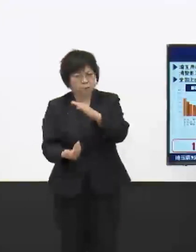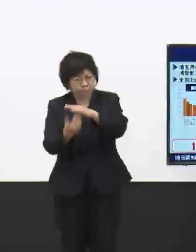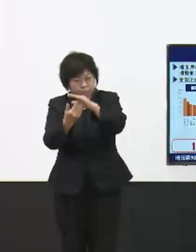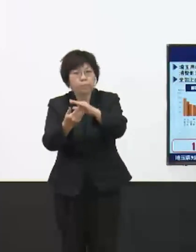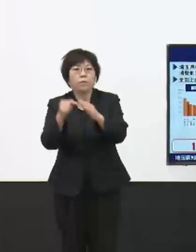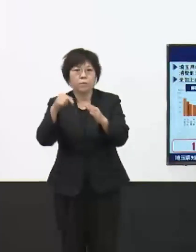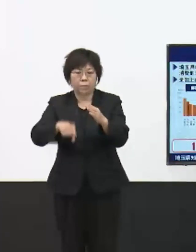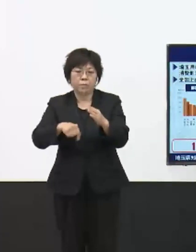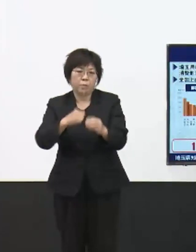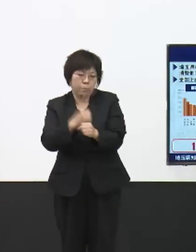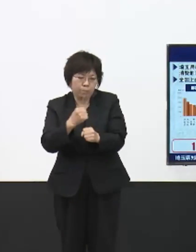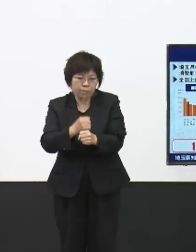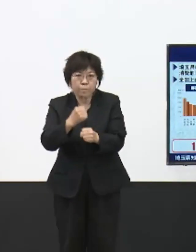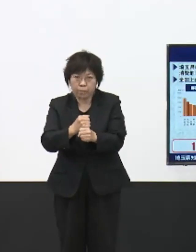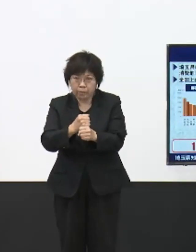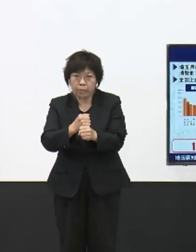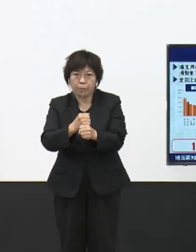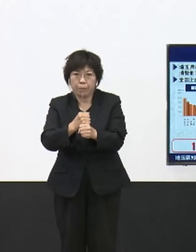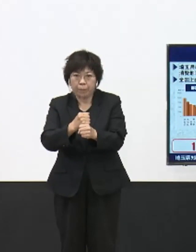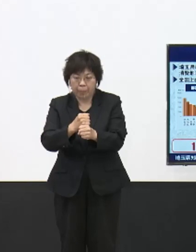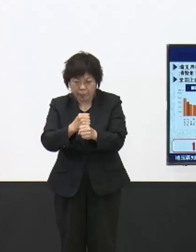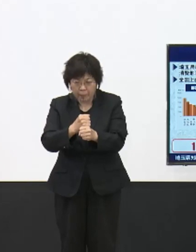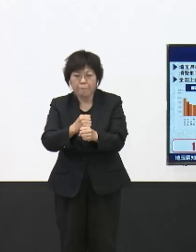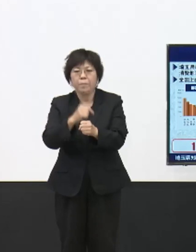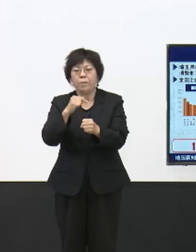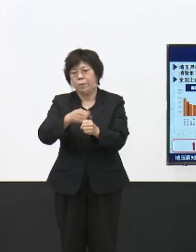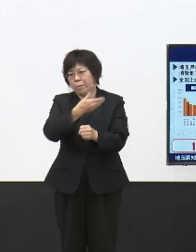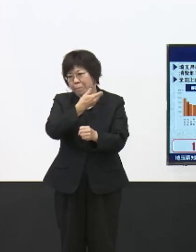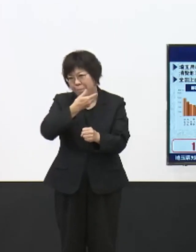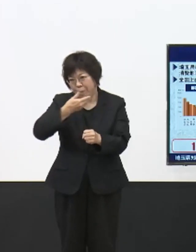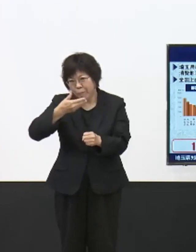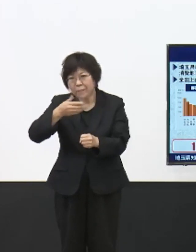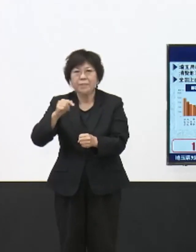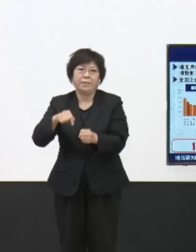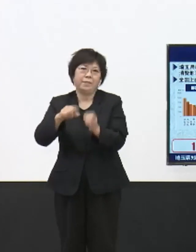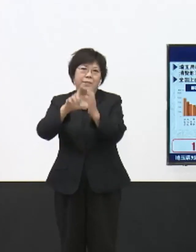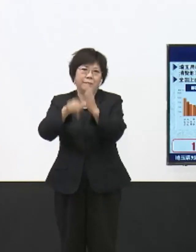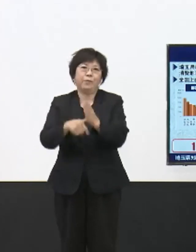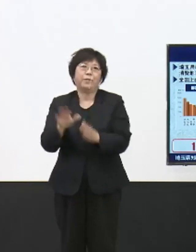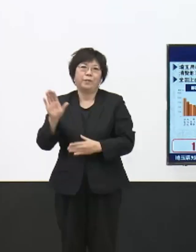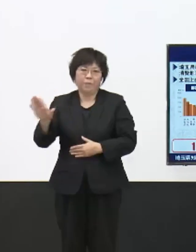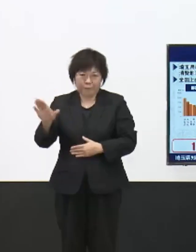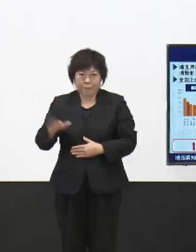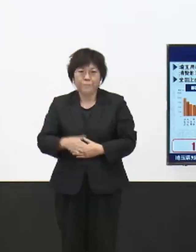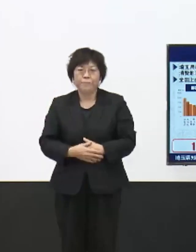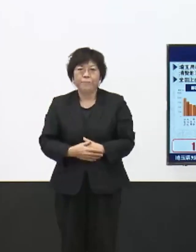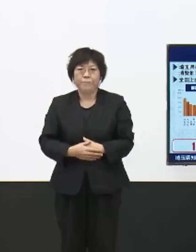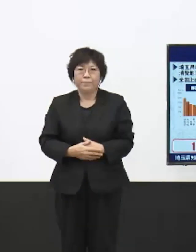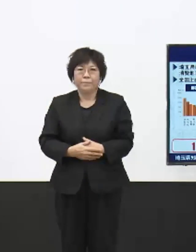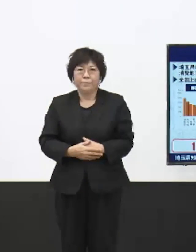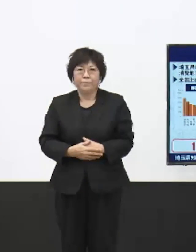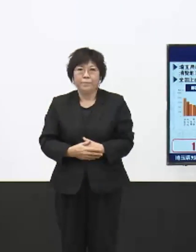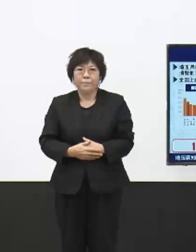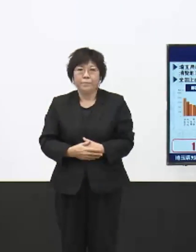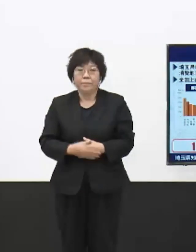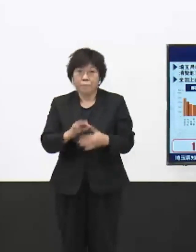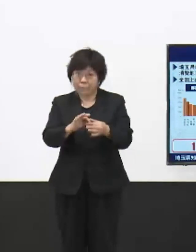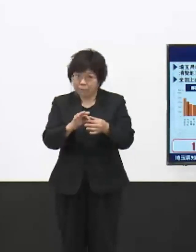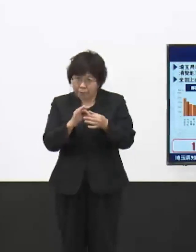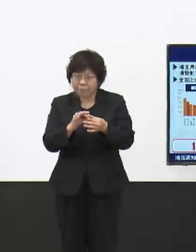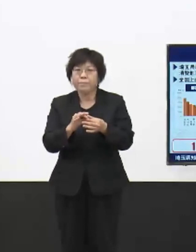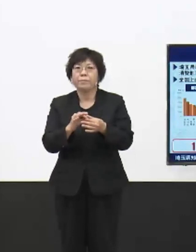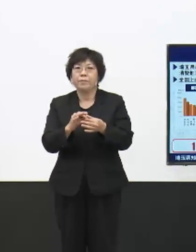業県産農産物が旬を迎えるおいしい季節になること でございます。そこで県